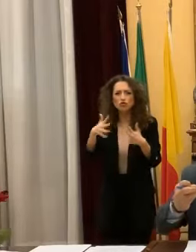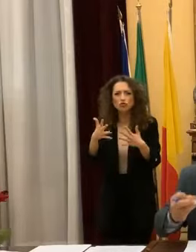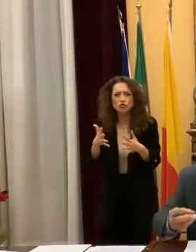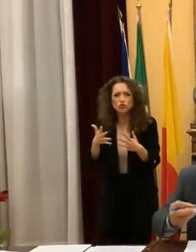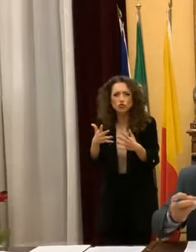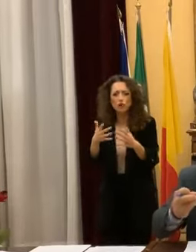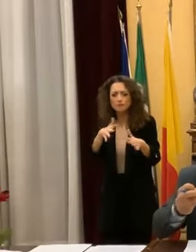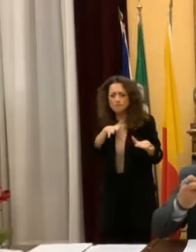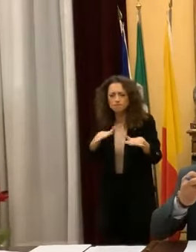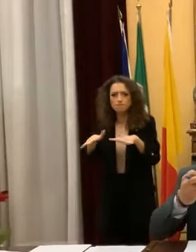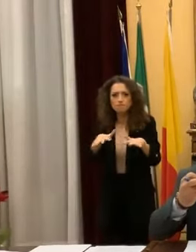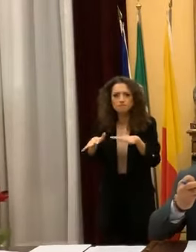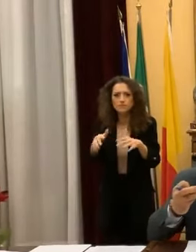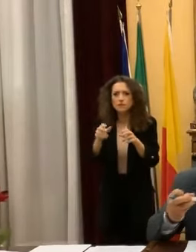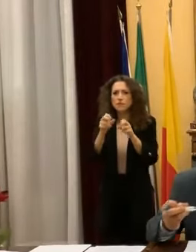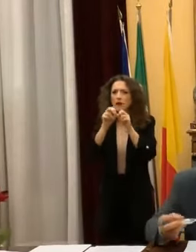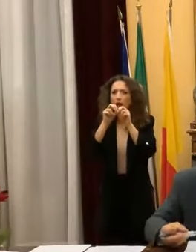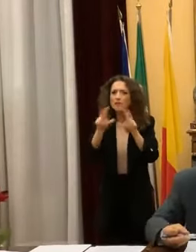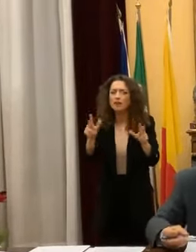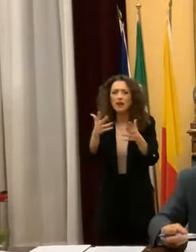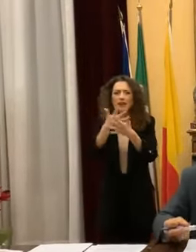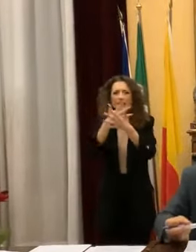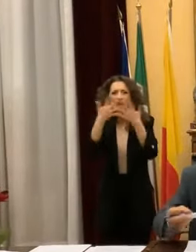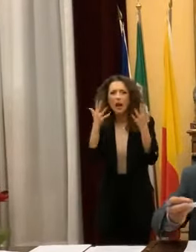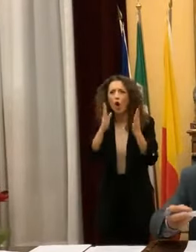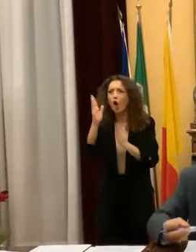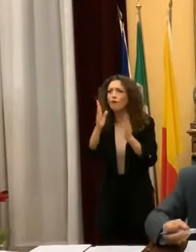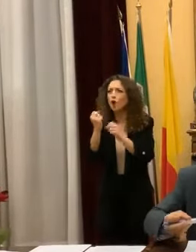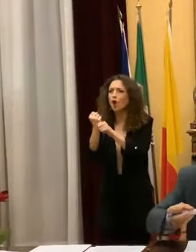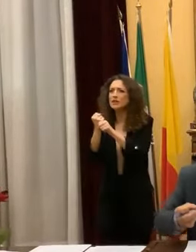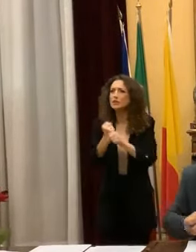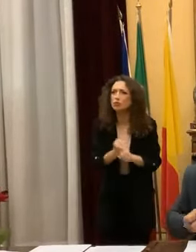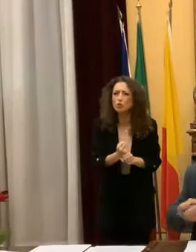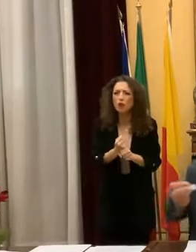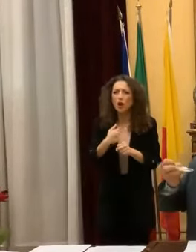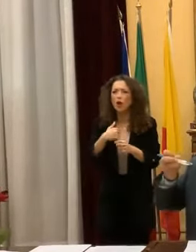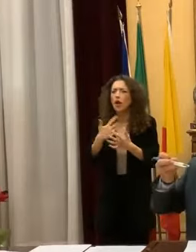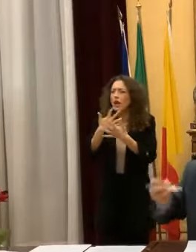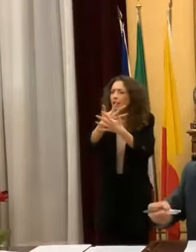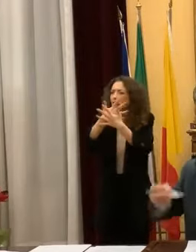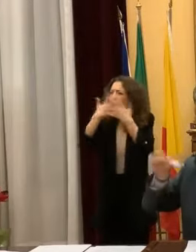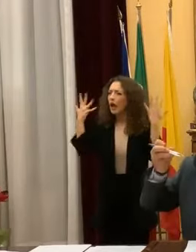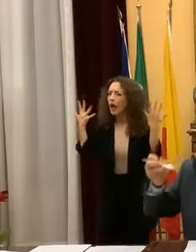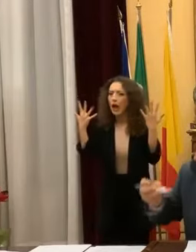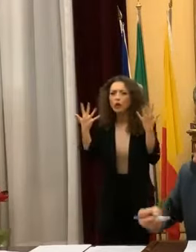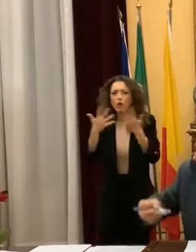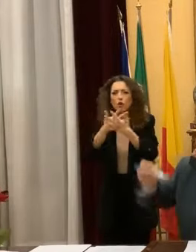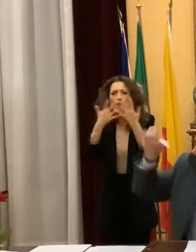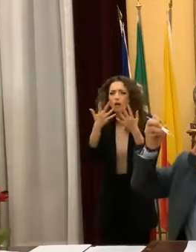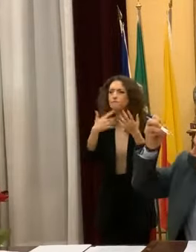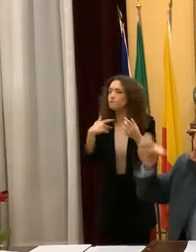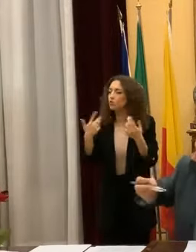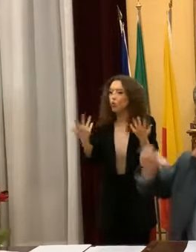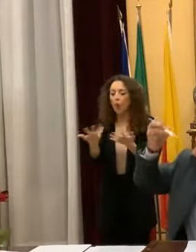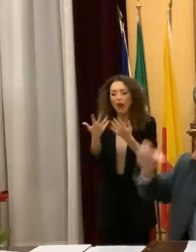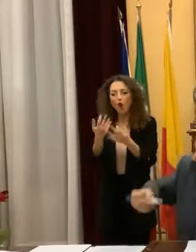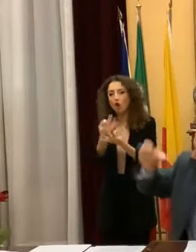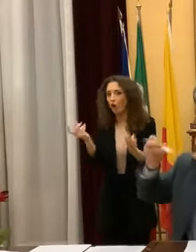tavoli tecnici, ai vari confronti istituzionali per avere spiegazioni, e si mentiva anche al cospetto